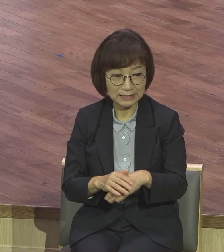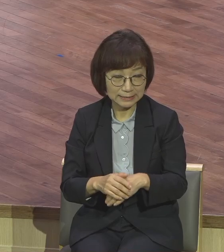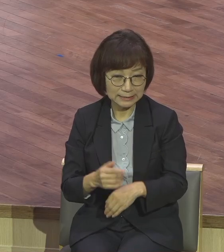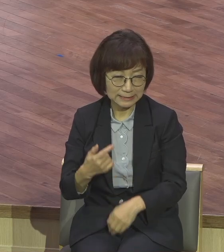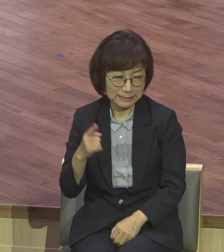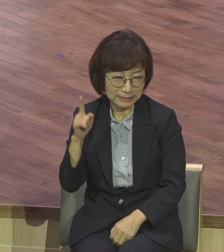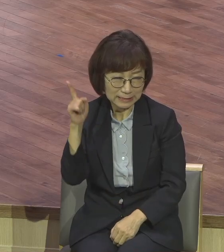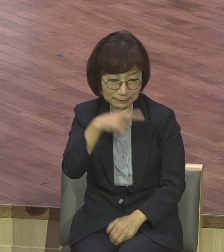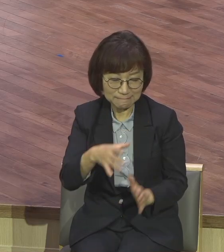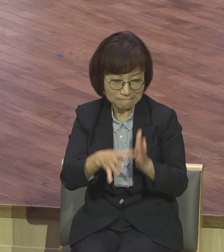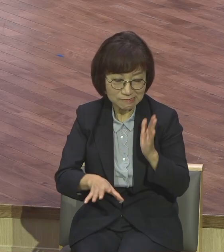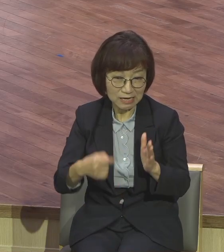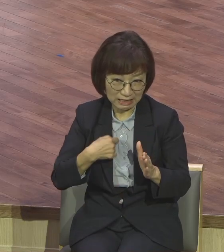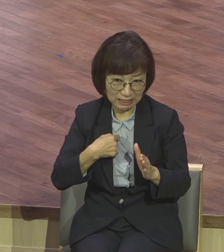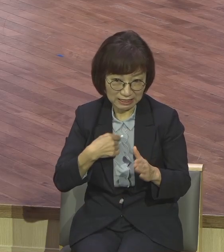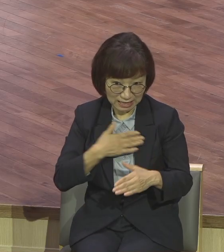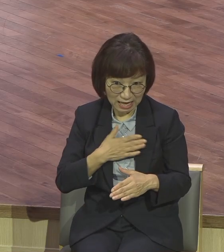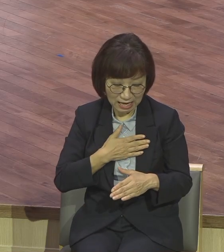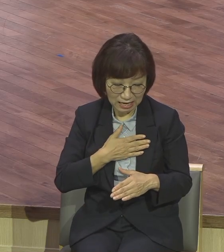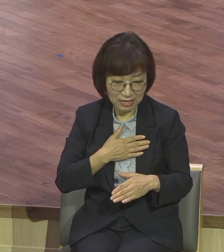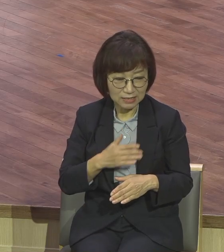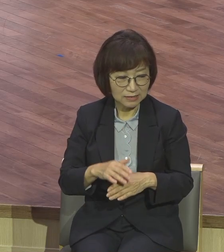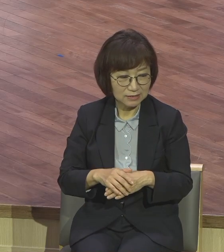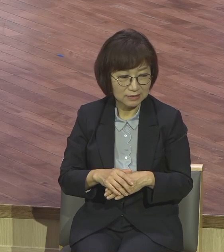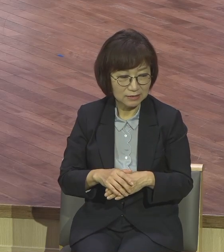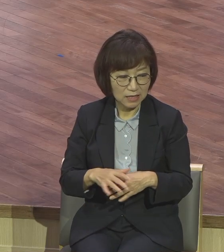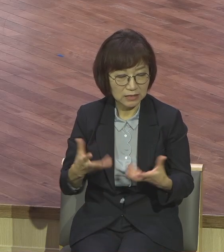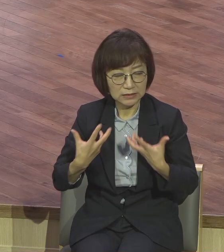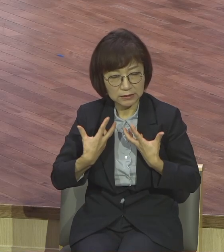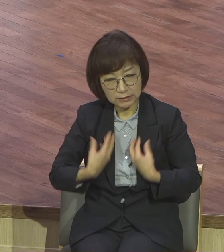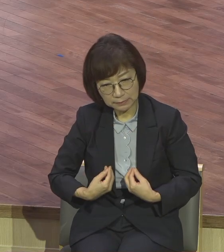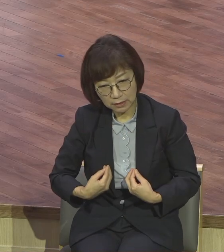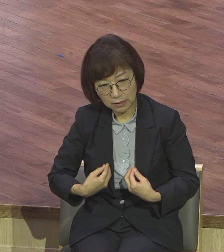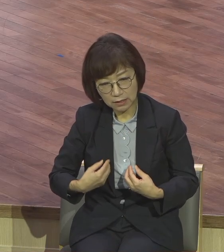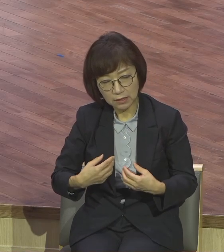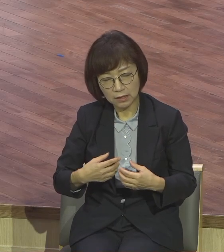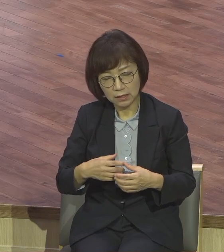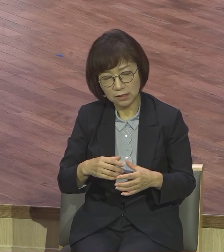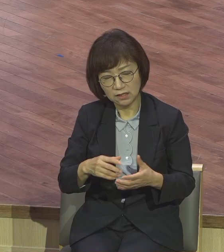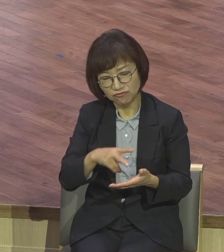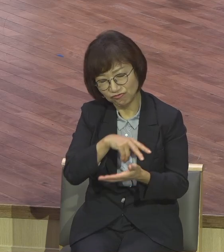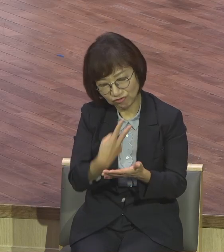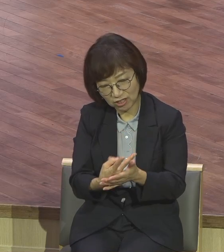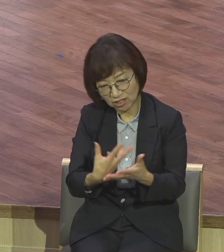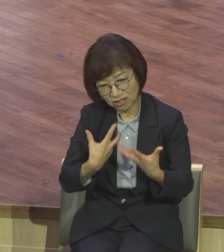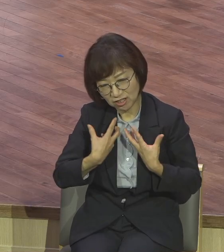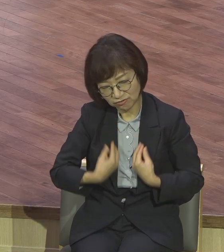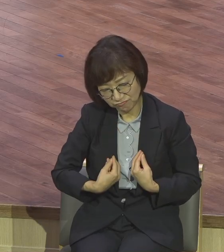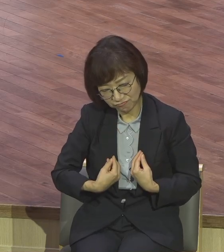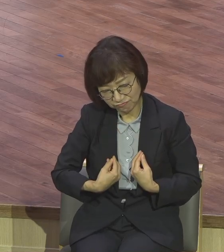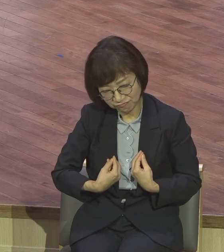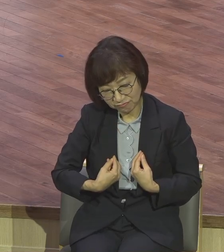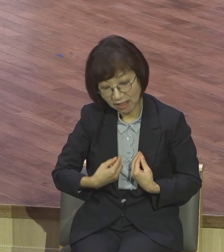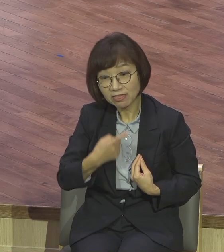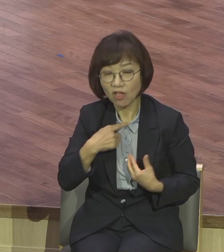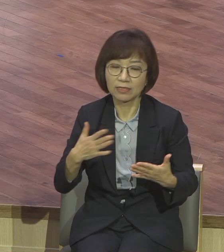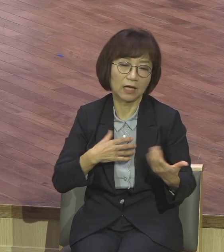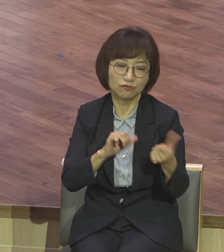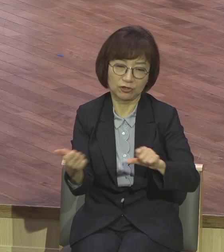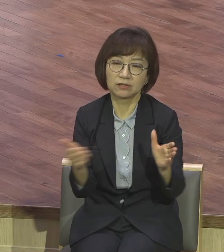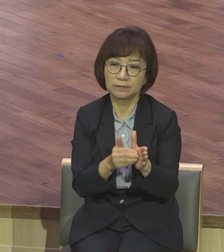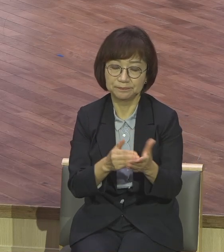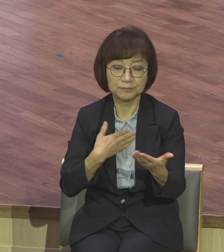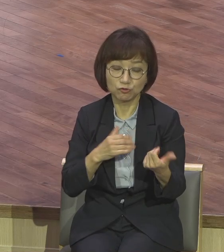못된 내가 태어나와서 실패하고 좌절하고 넘어집니다. 그런 내가 죽었습니다. 내가